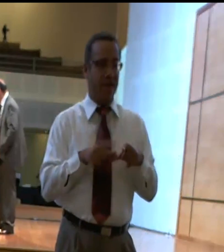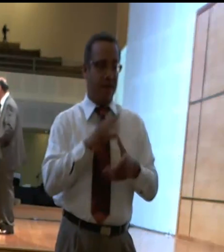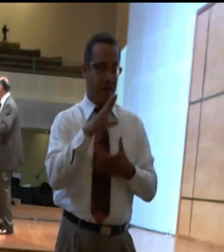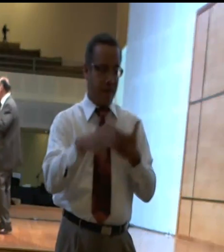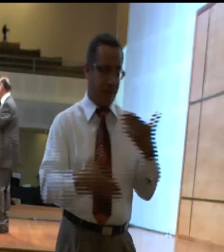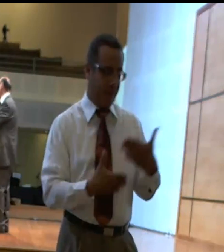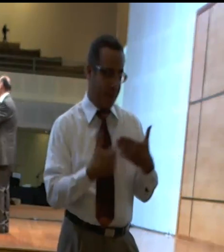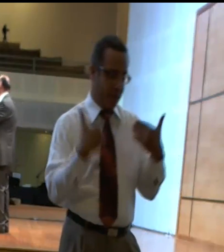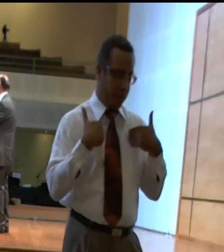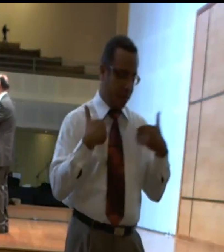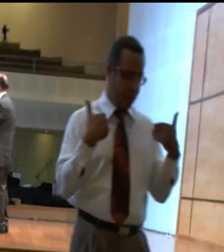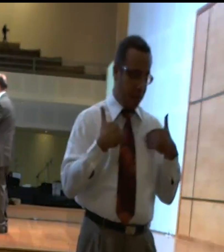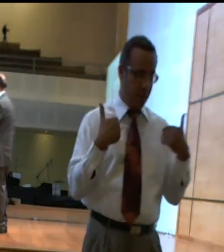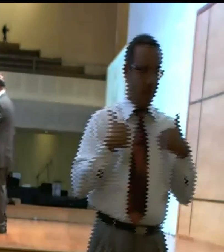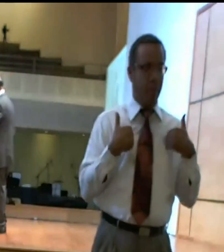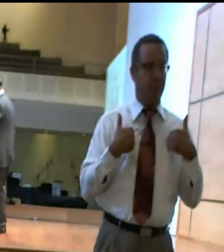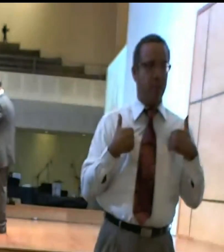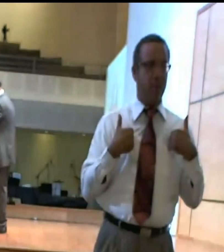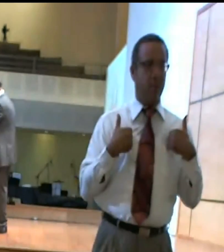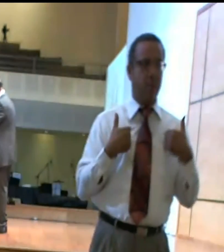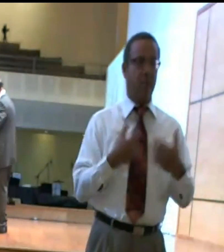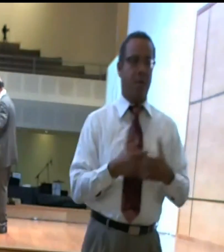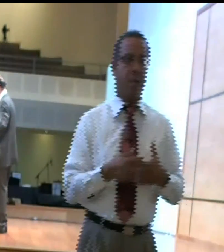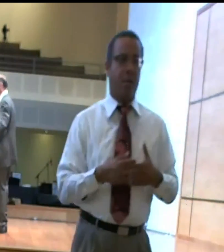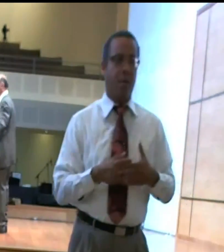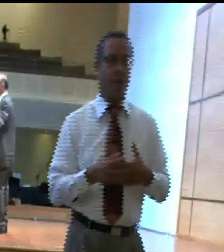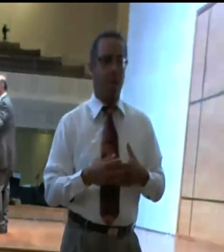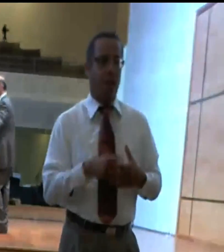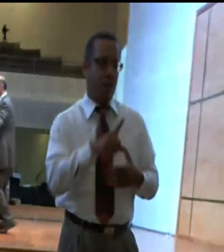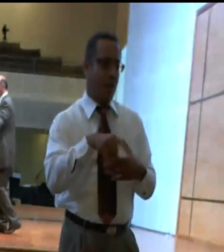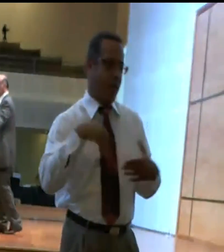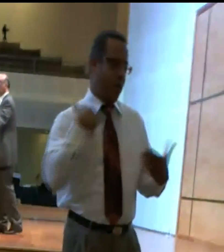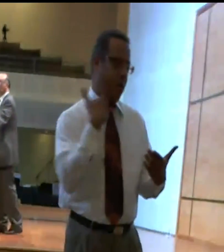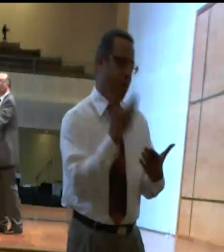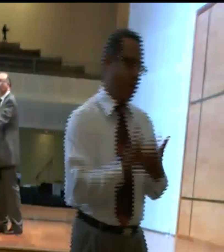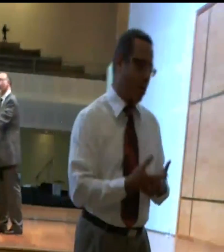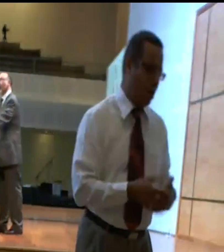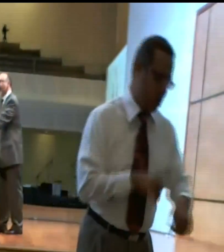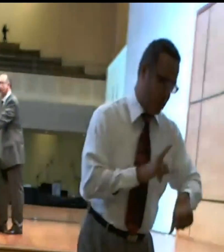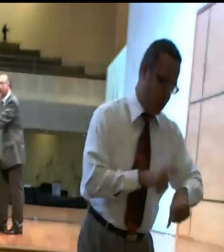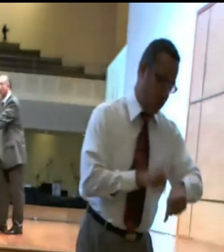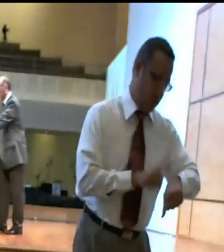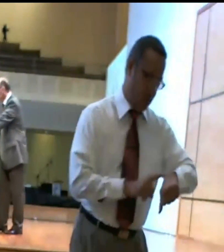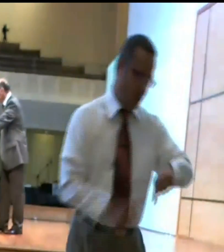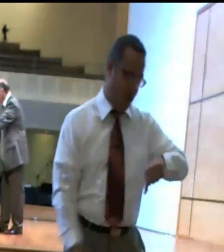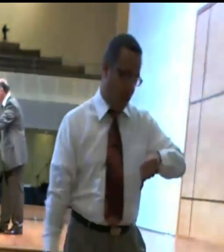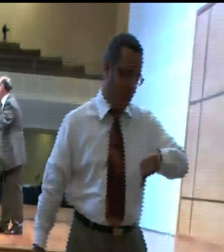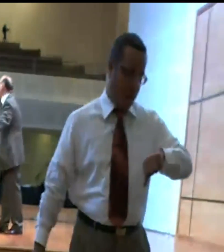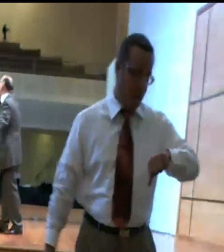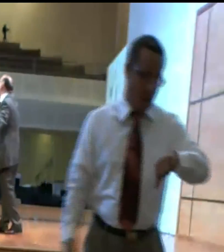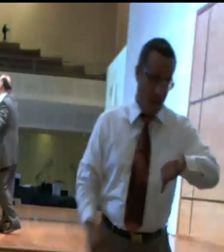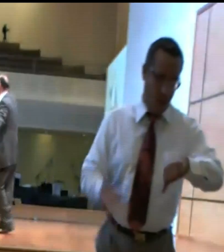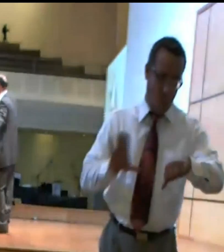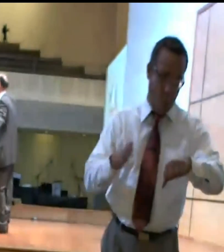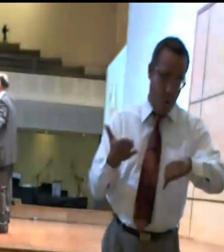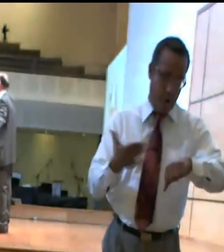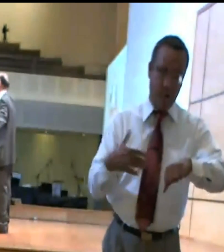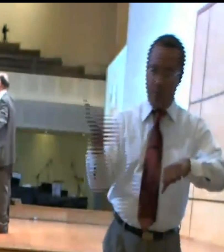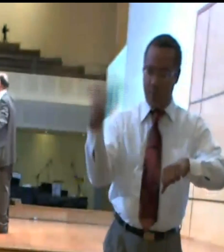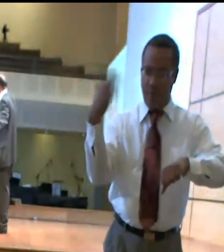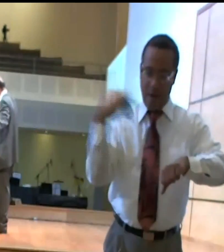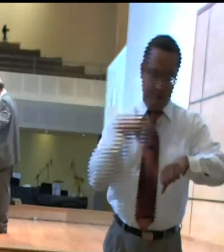Todos tenemos una cita. El cineasta Woody Allen dijo una vez en tono de broma: yo no temo